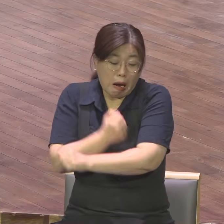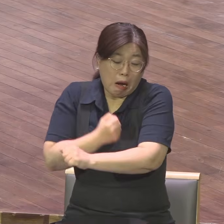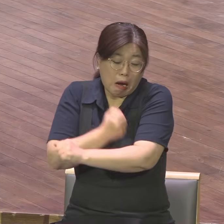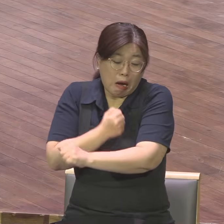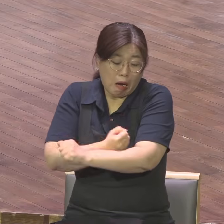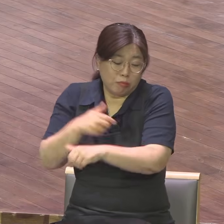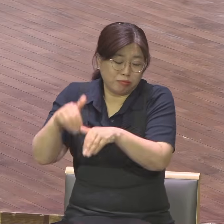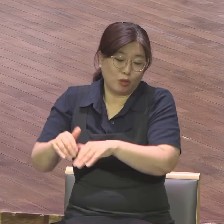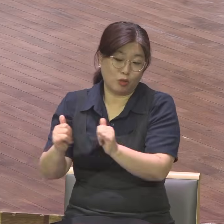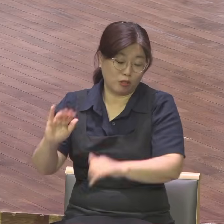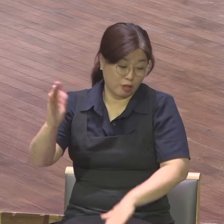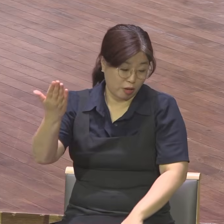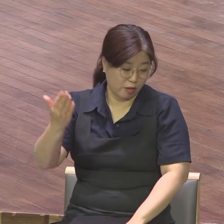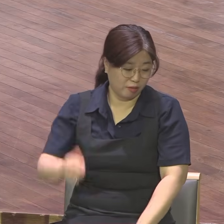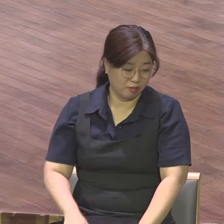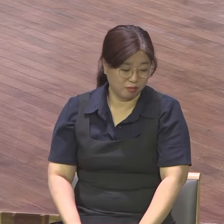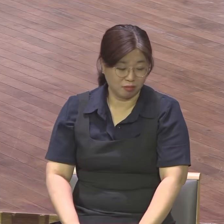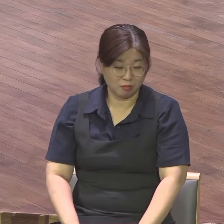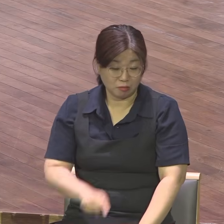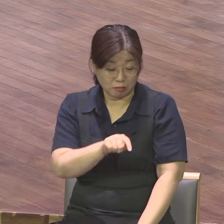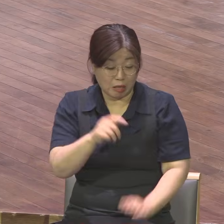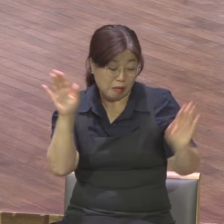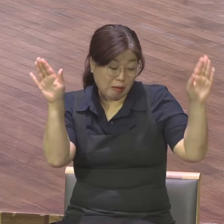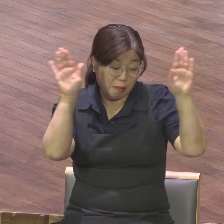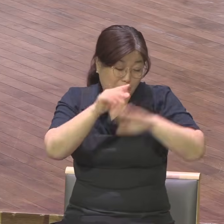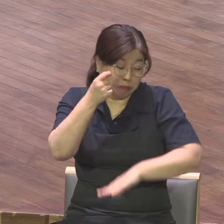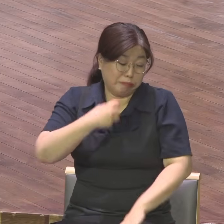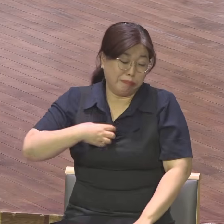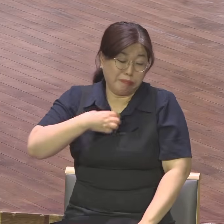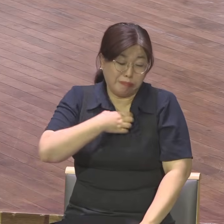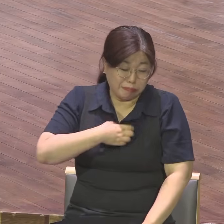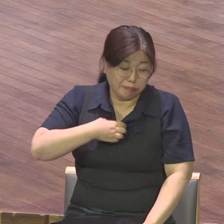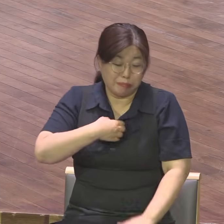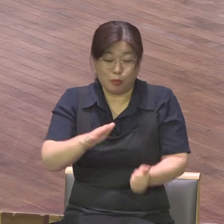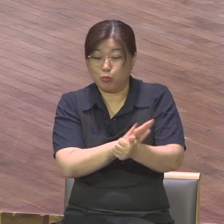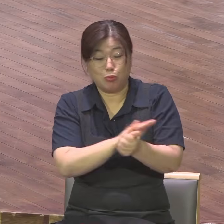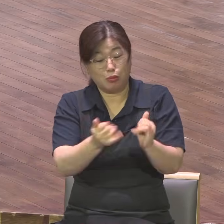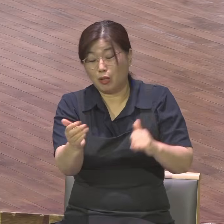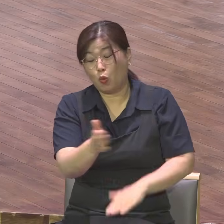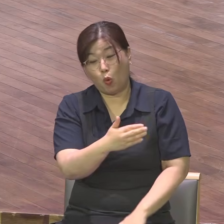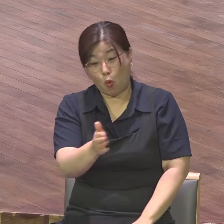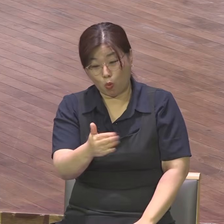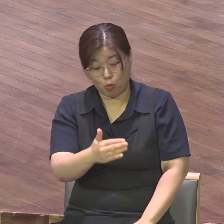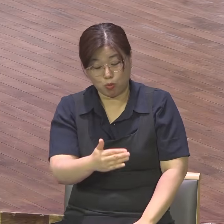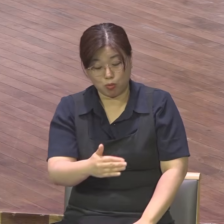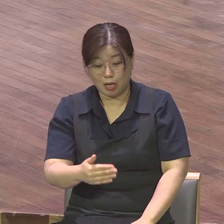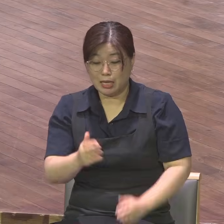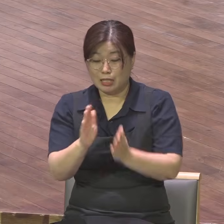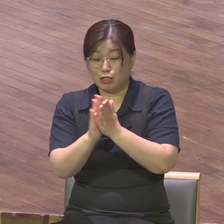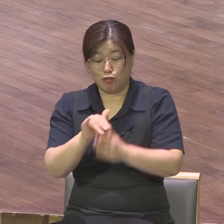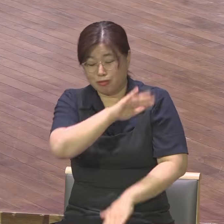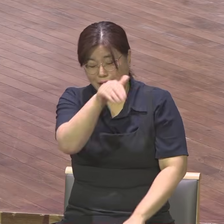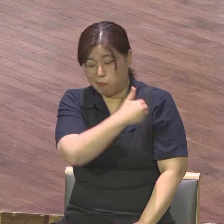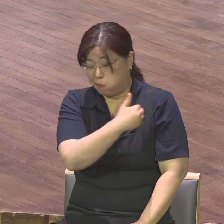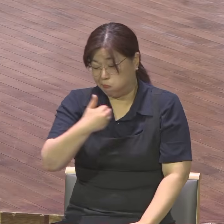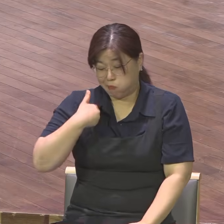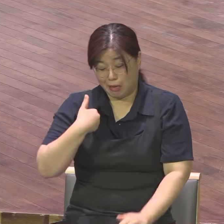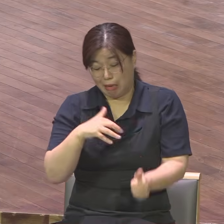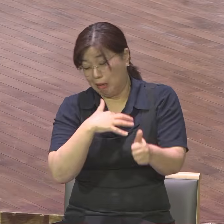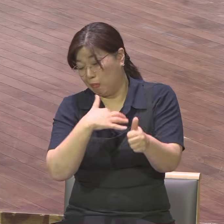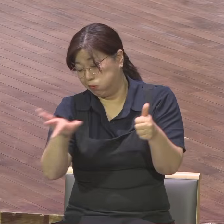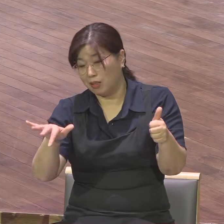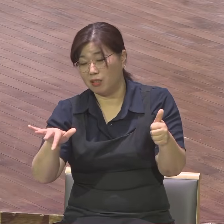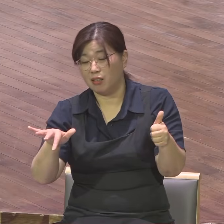자들 중에 그에게 위로한 자가 없고 친구들도 다 배반하여 원수들이 되었도다. 유다는 환난과 많은 고난